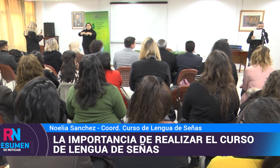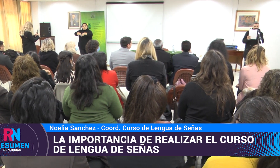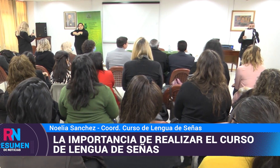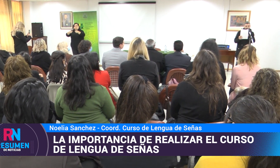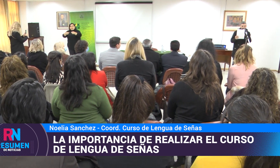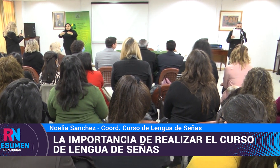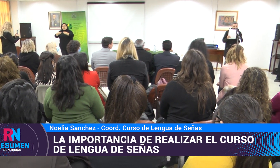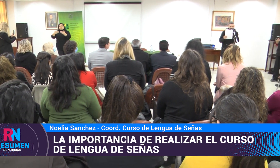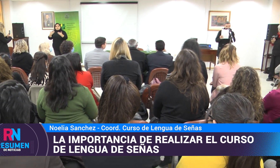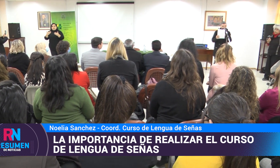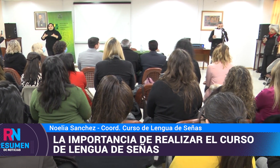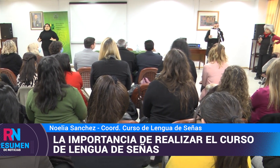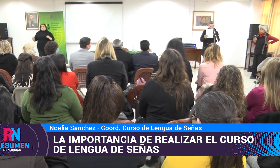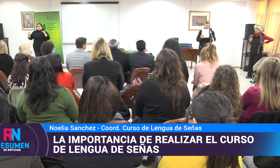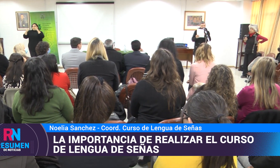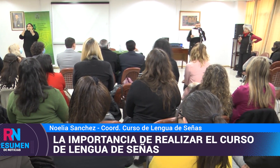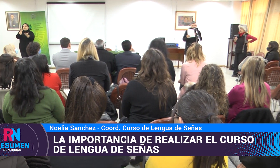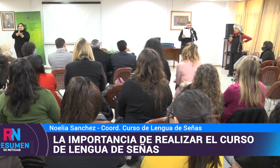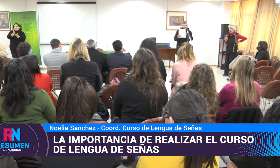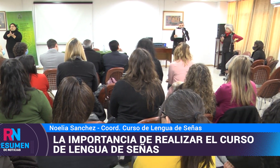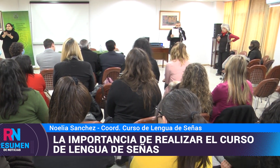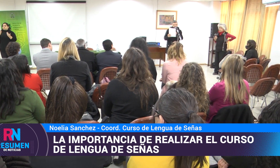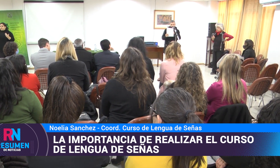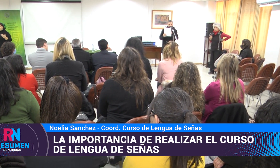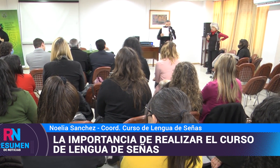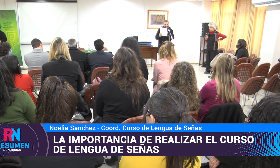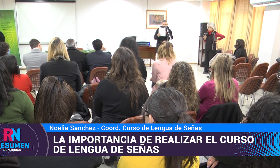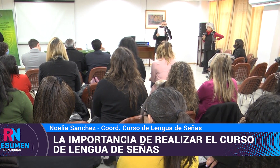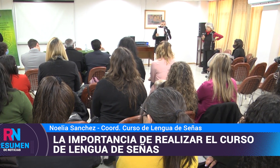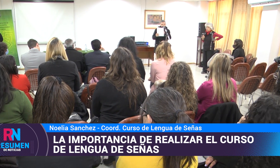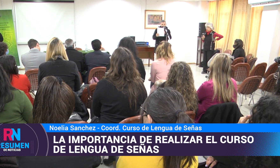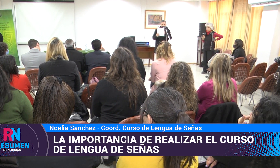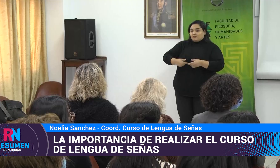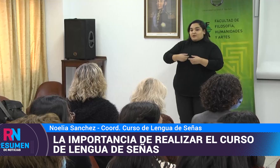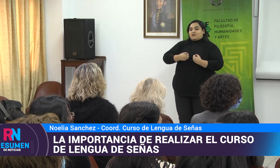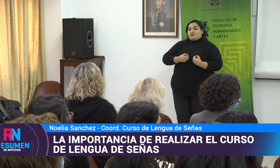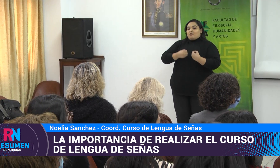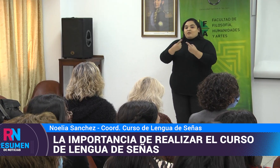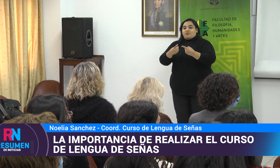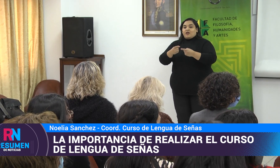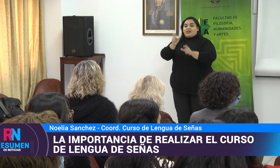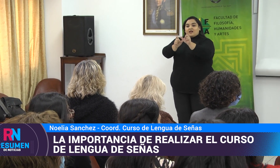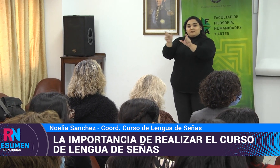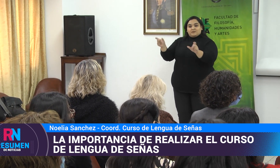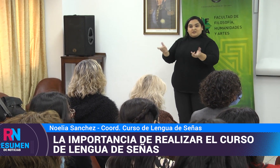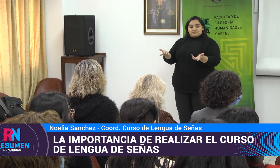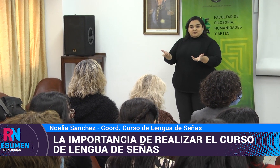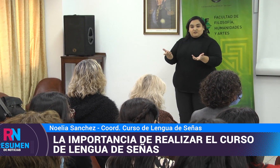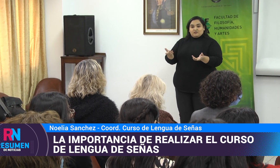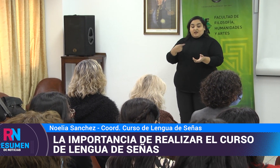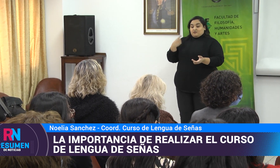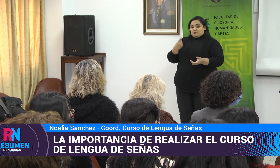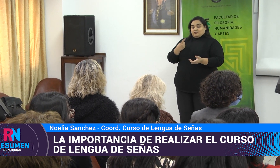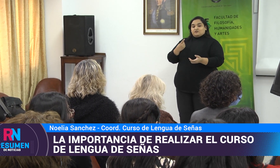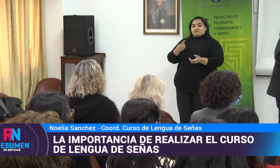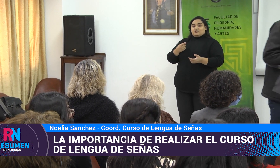porque es abrirle puertas y las personas sordas hoy en día se encuentran en una situación mucho más libre